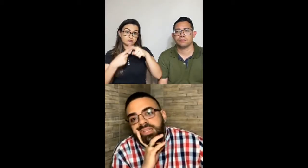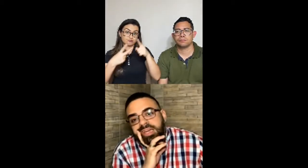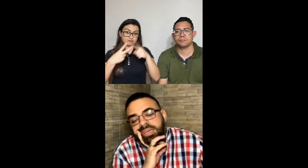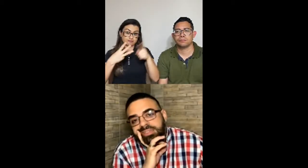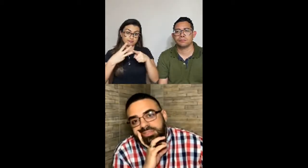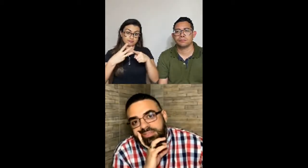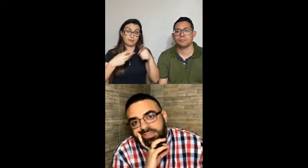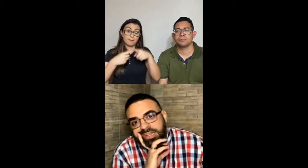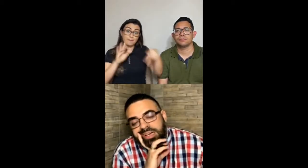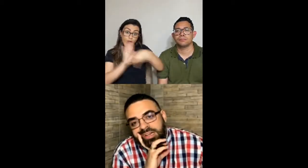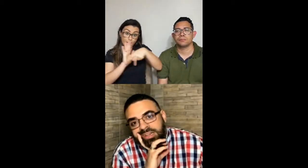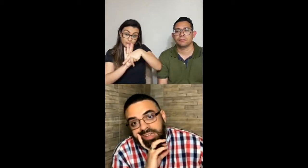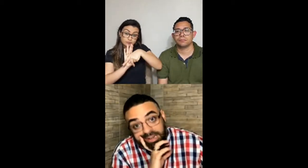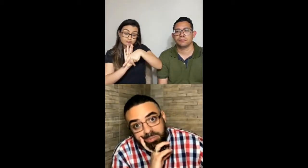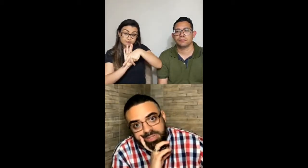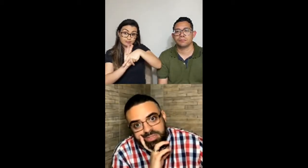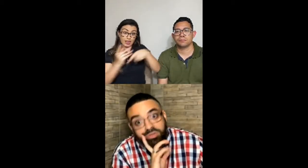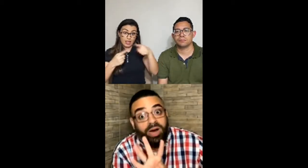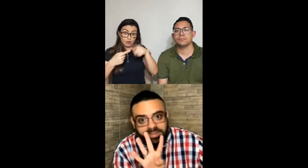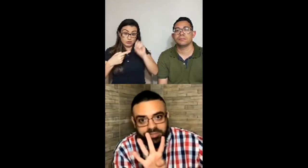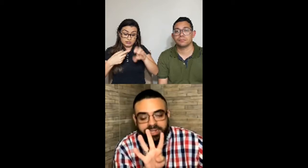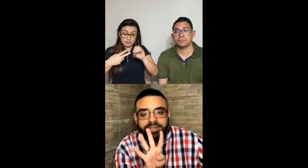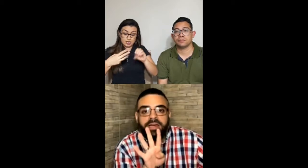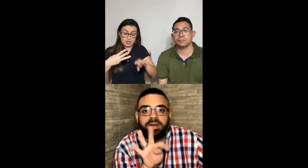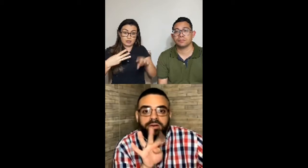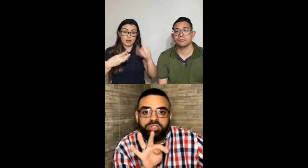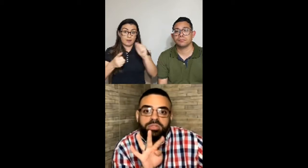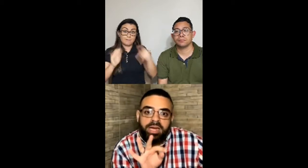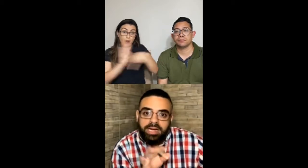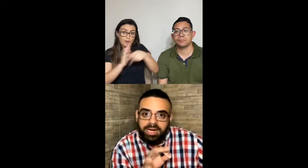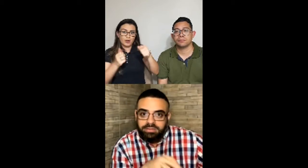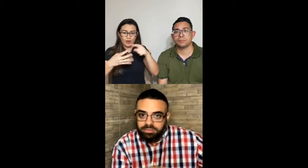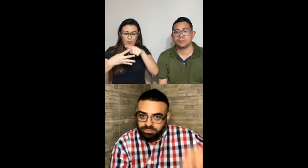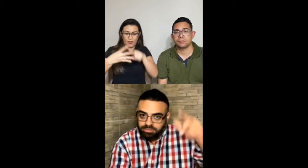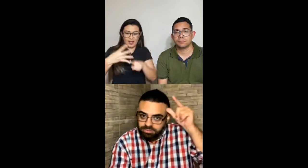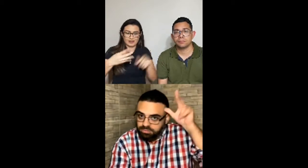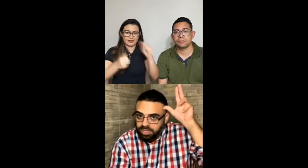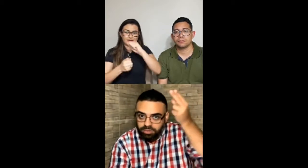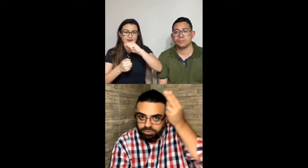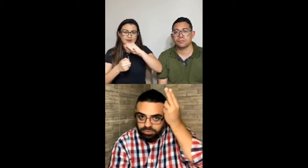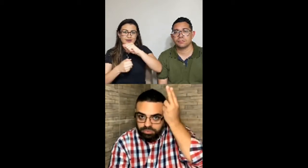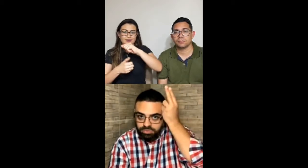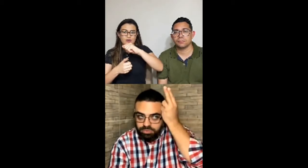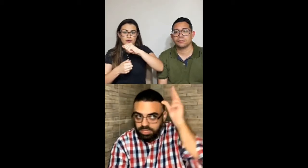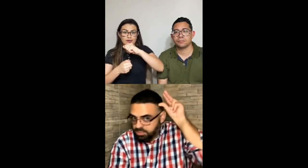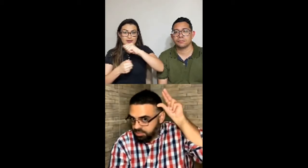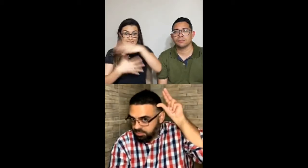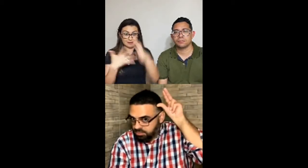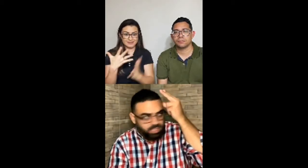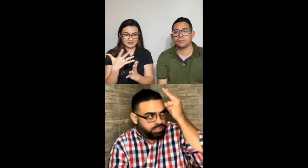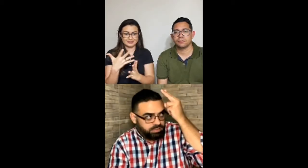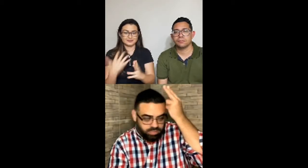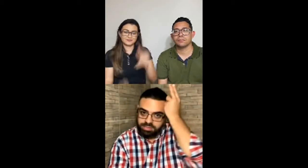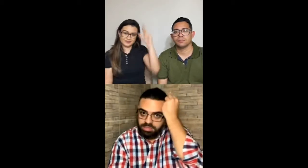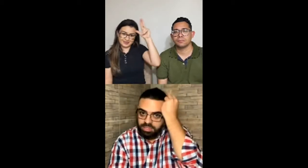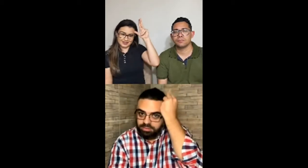Não tinha. Eu ensinei os 3 sinais de Páscoa que tem na lista. 4, né? O de